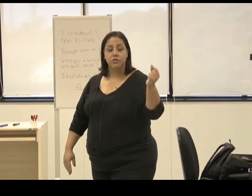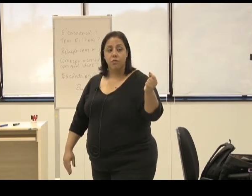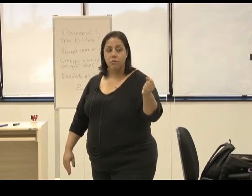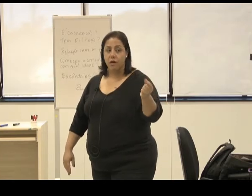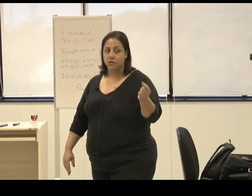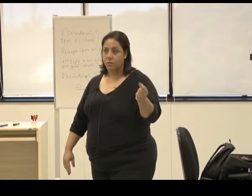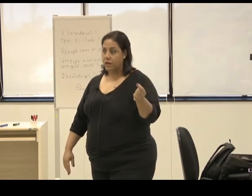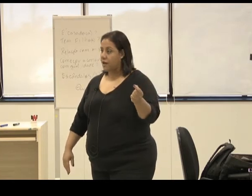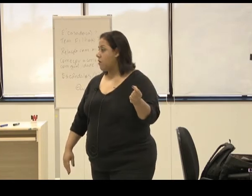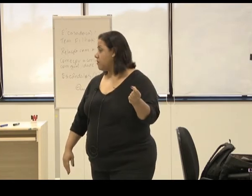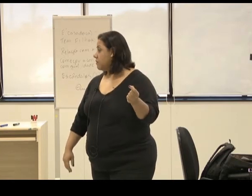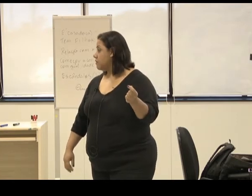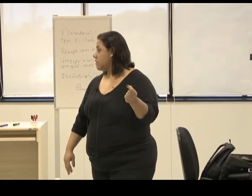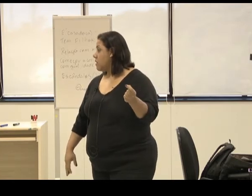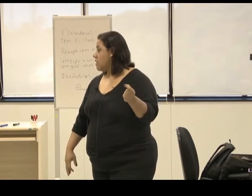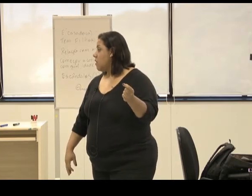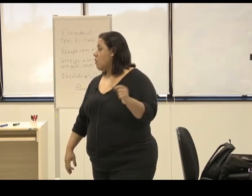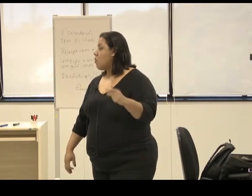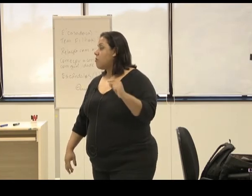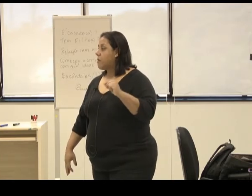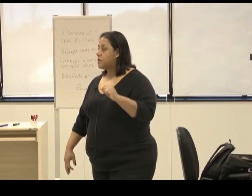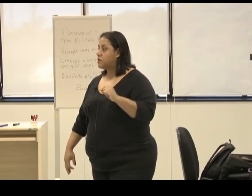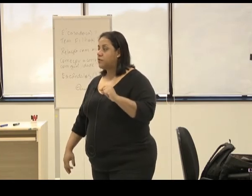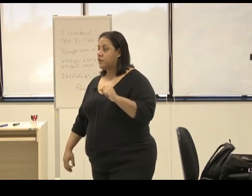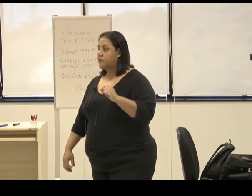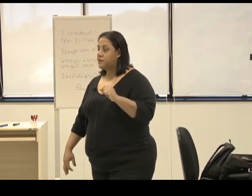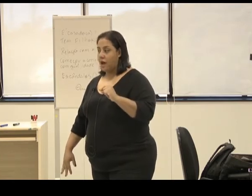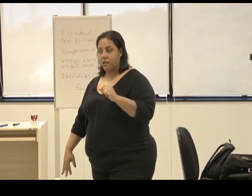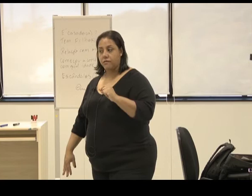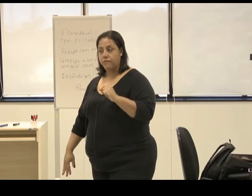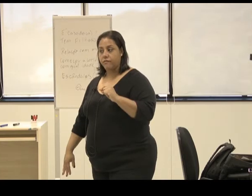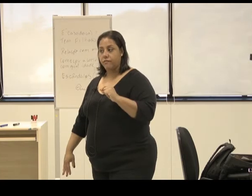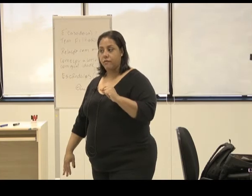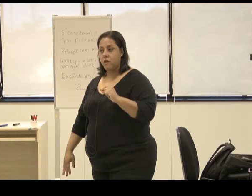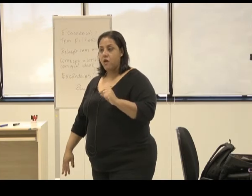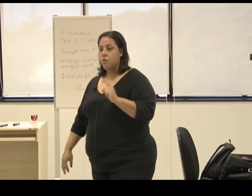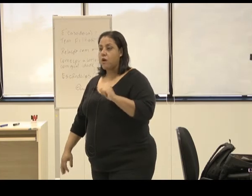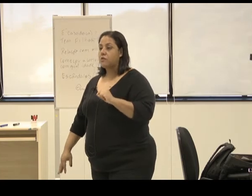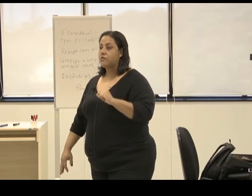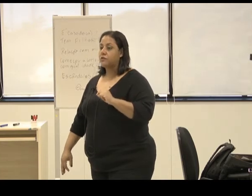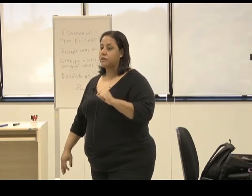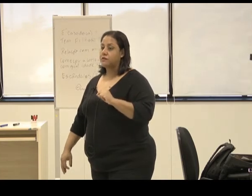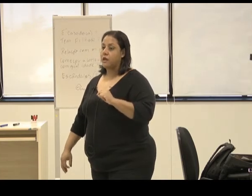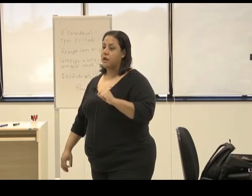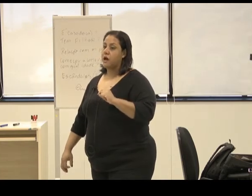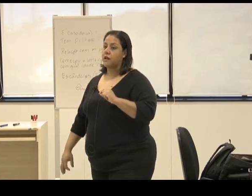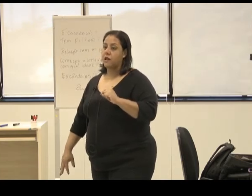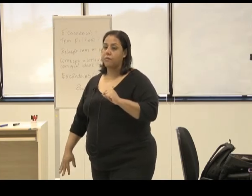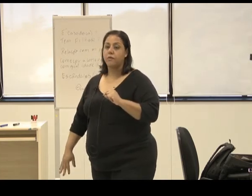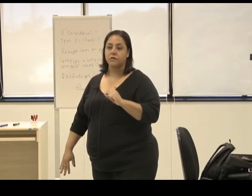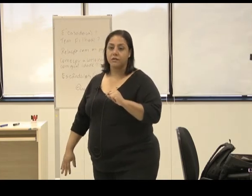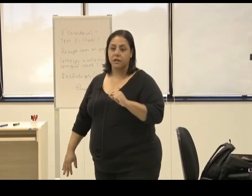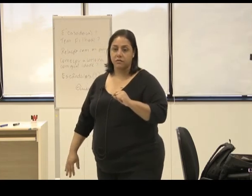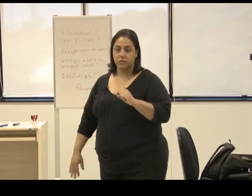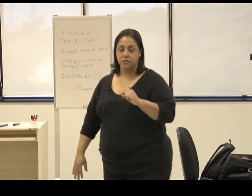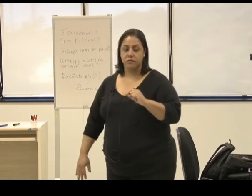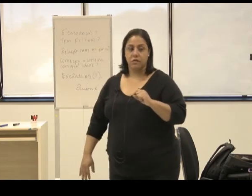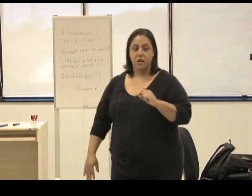imagem mental ou uma imagem diferenciada. Quando vocês têm aquele processo que é